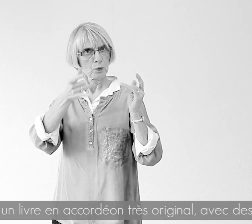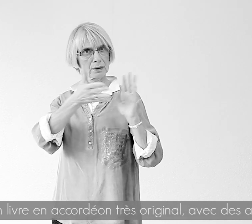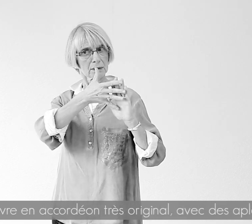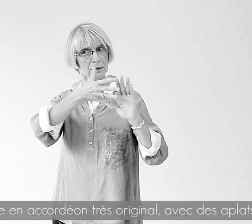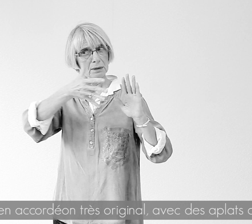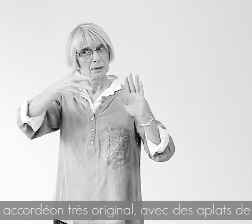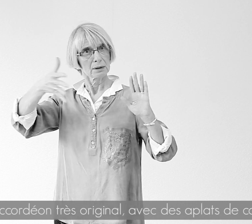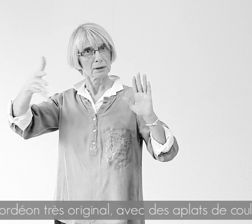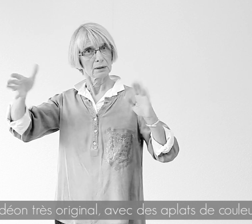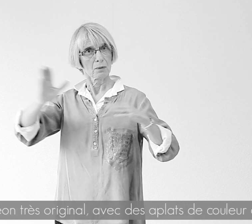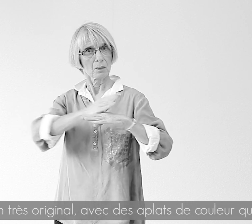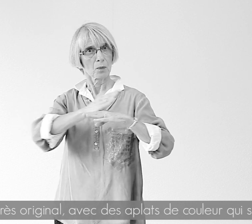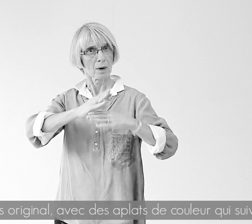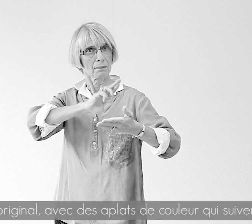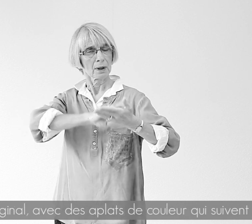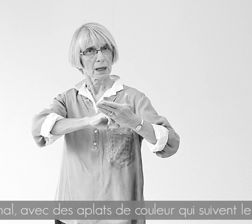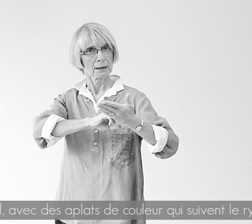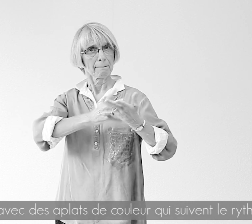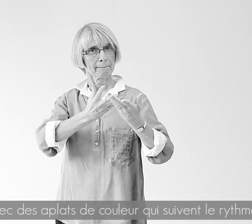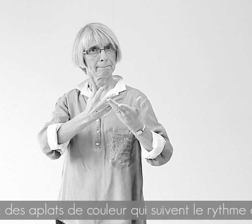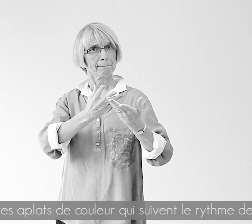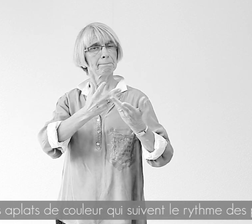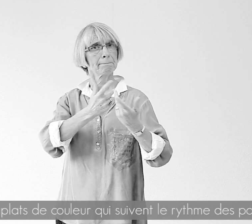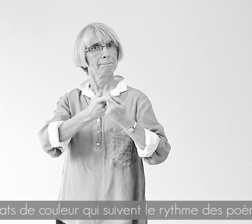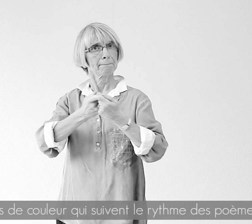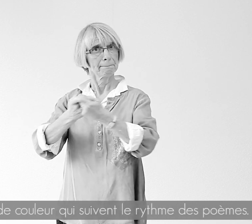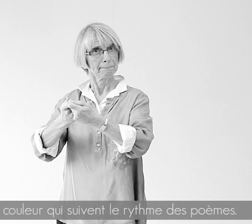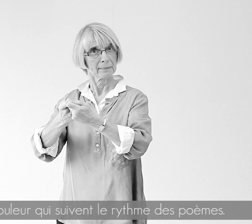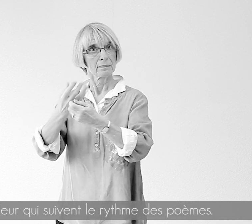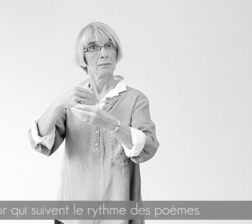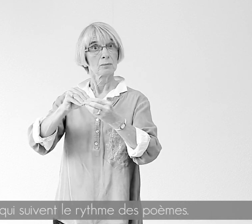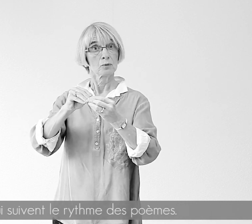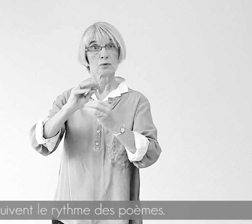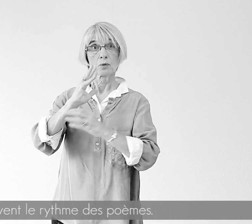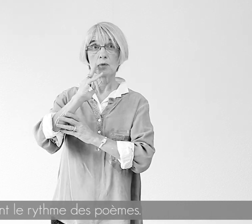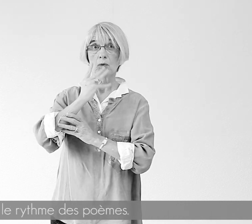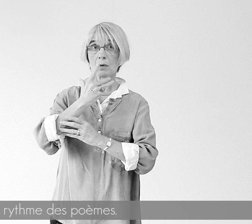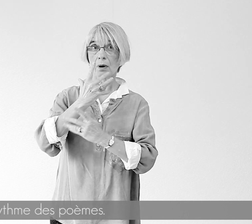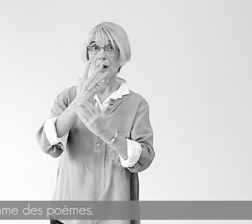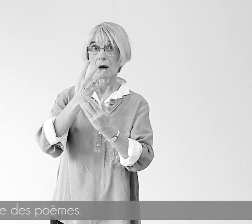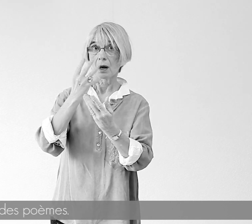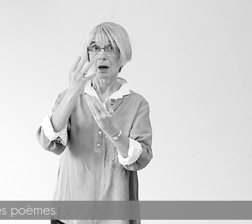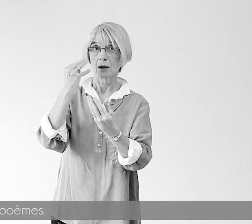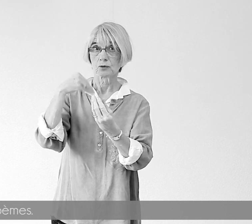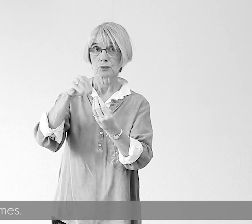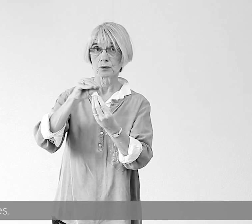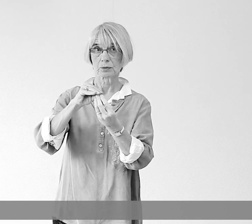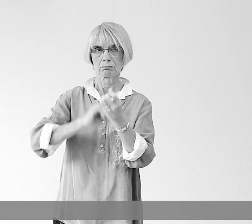Ça se déroule effectivement sur un livre en accordéon, très original, avec des aplats de couleurs